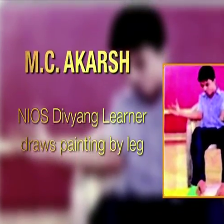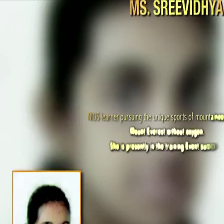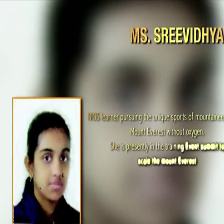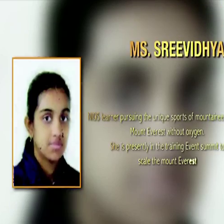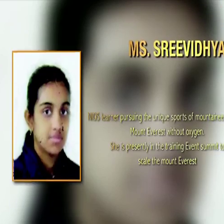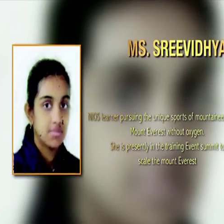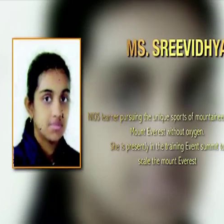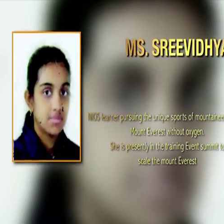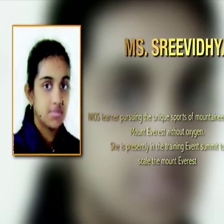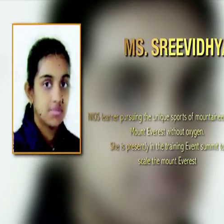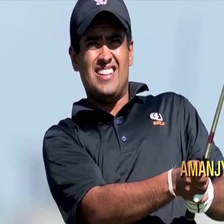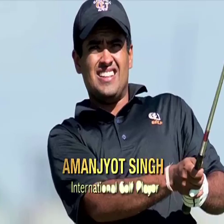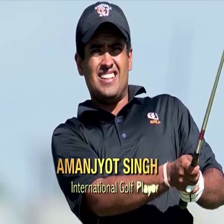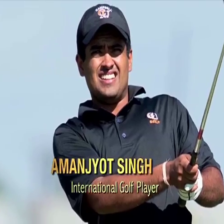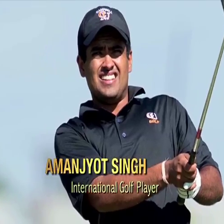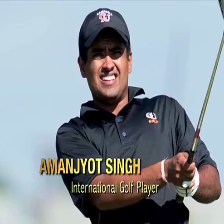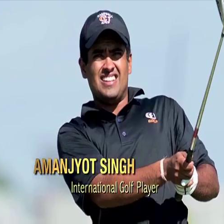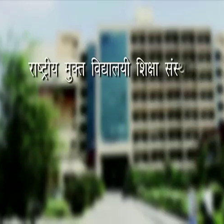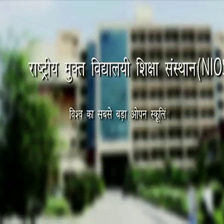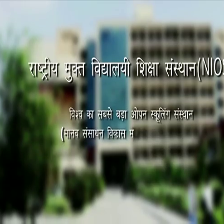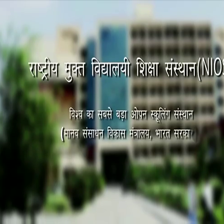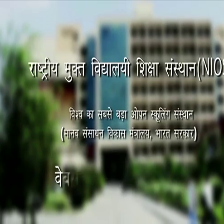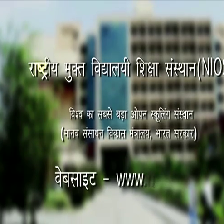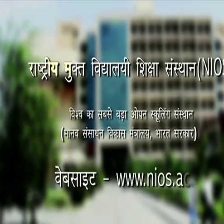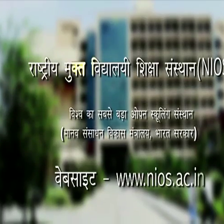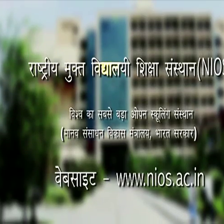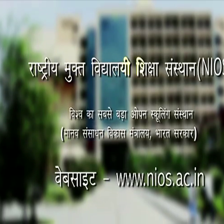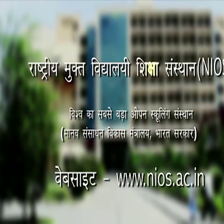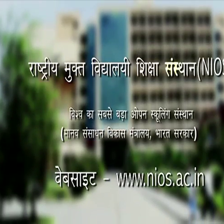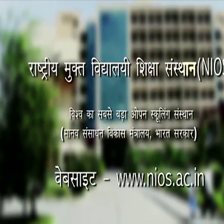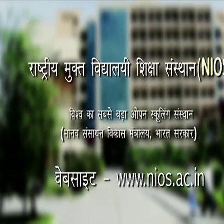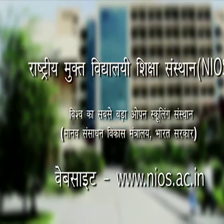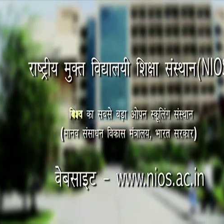है सबल और आत्मनिर्भर। NIOS के साथ आप भी जुड़िए NIOS के संग।